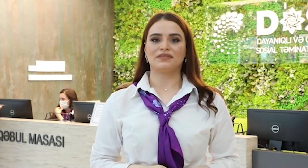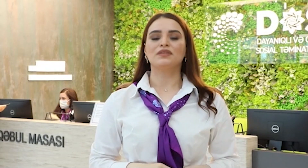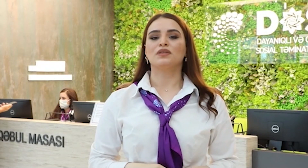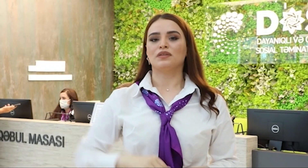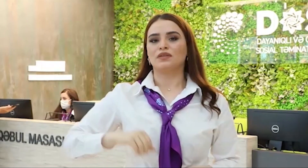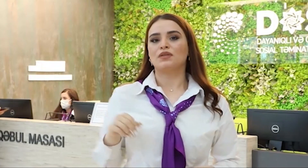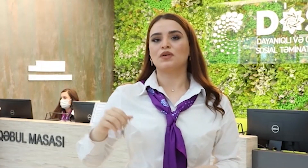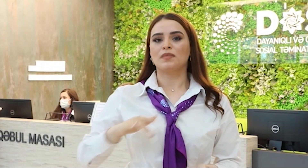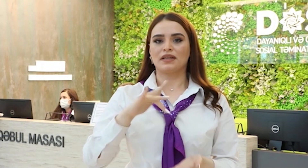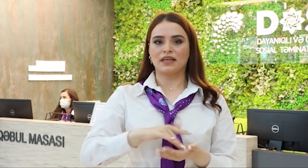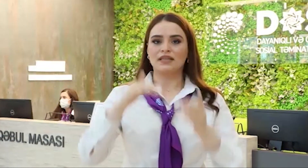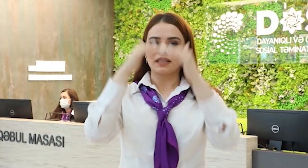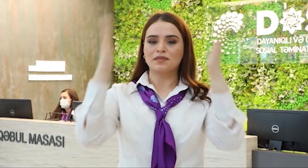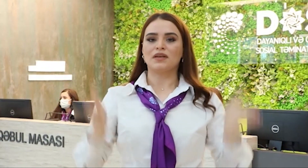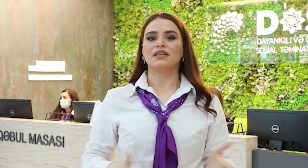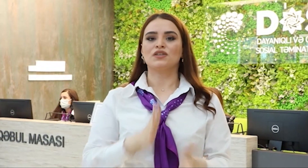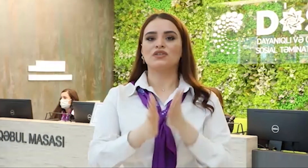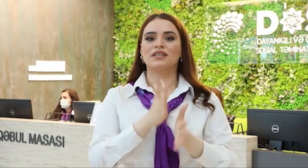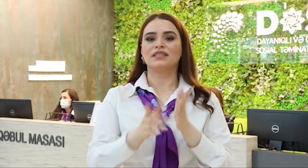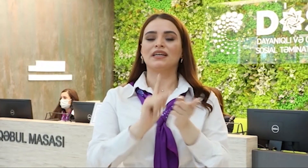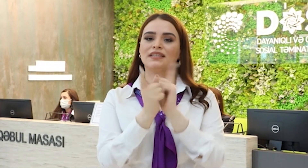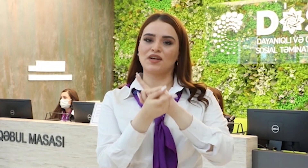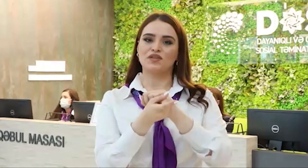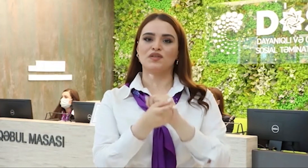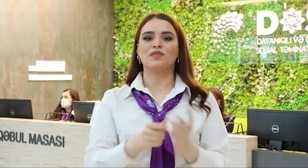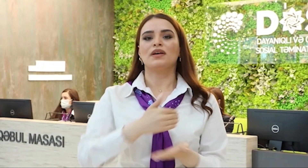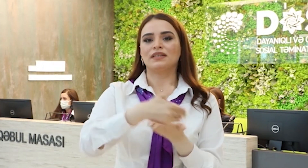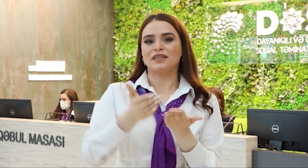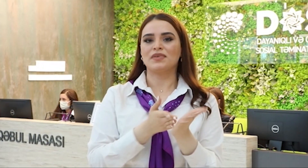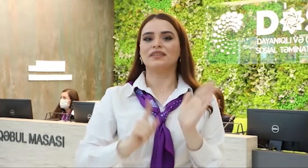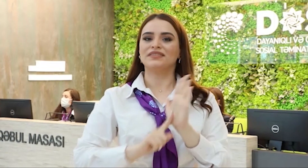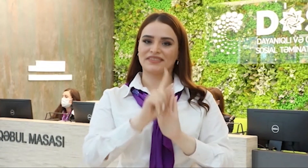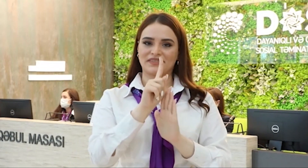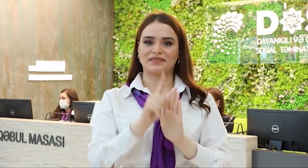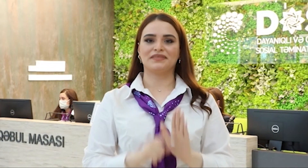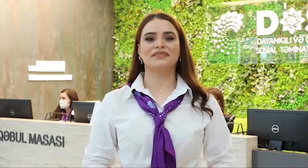Çünki Dost Mərkəzlərində surdo tərcümə xidmətinin göstərilməsinə başlanılıb.